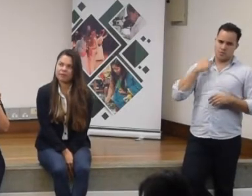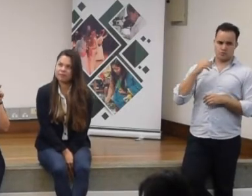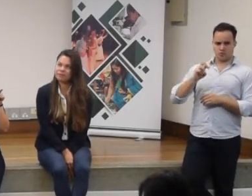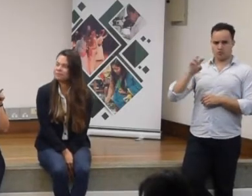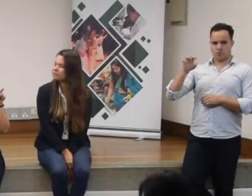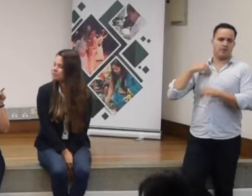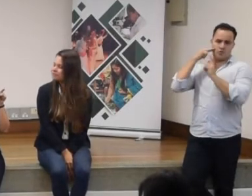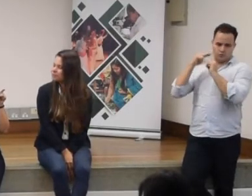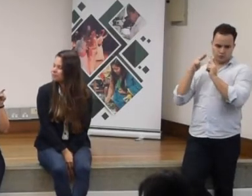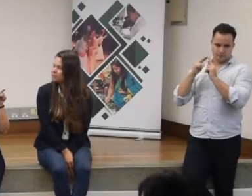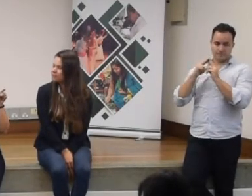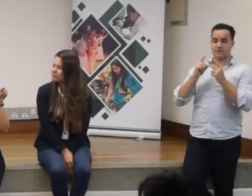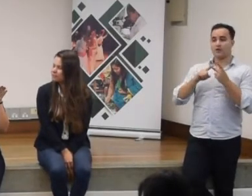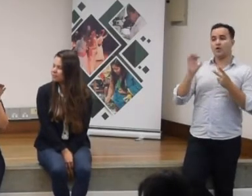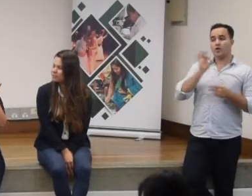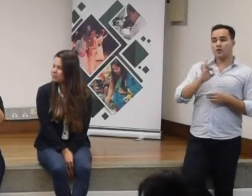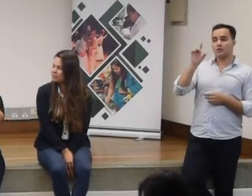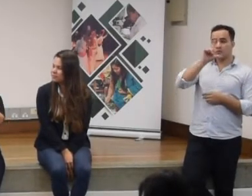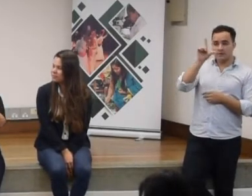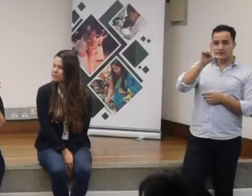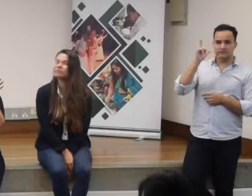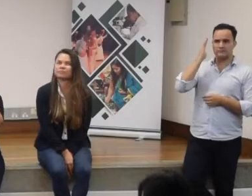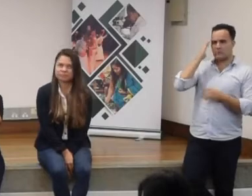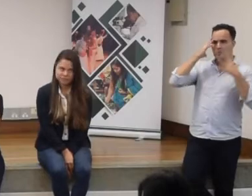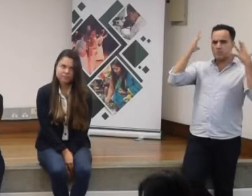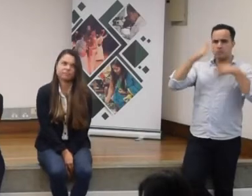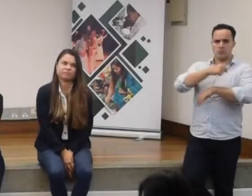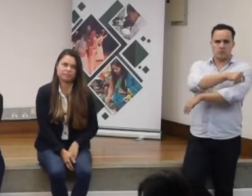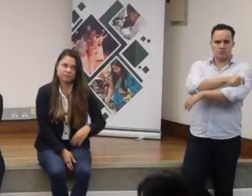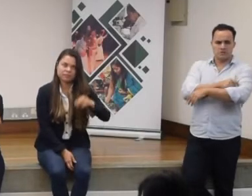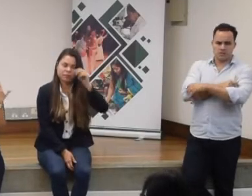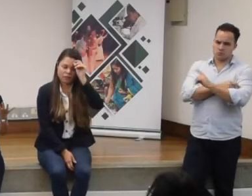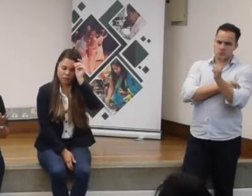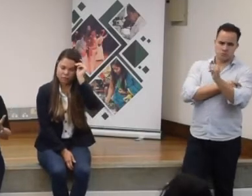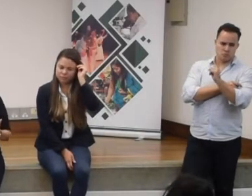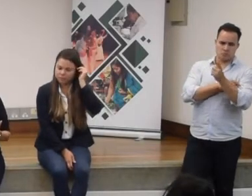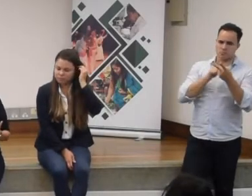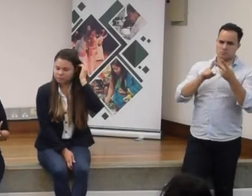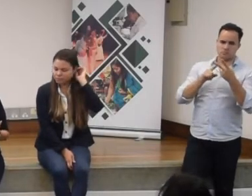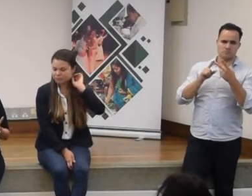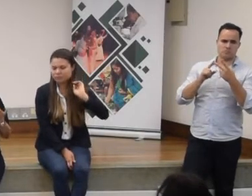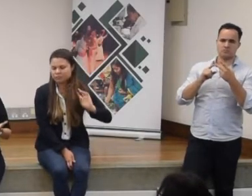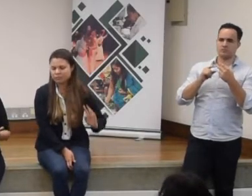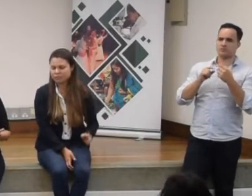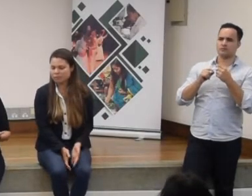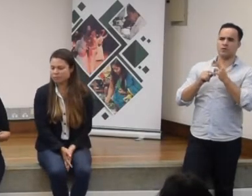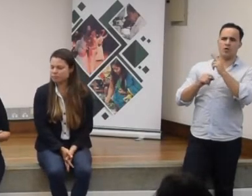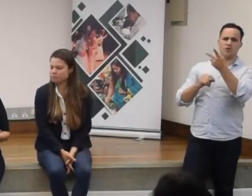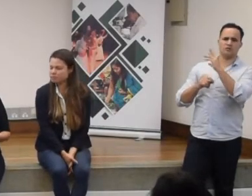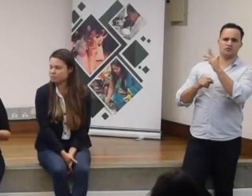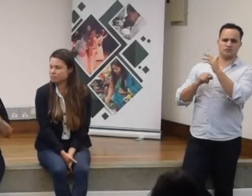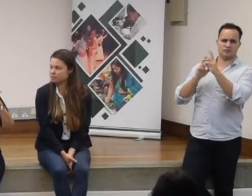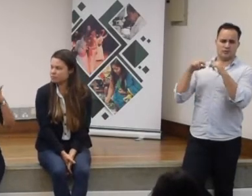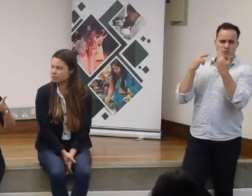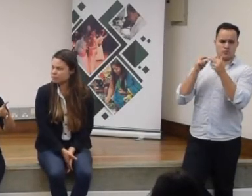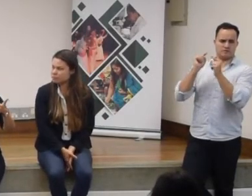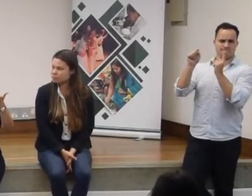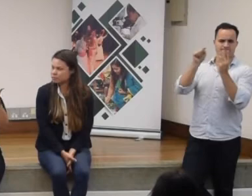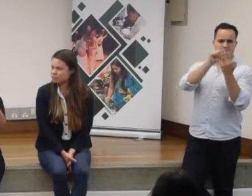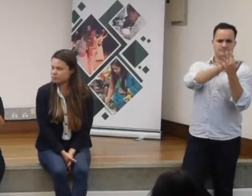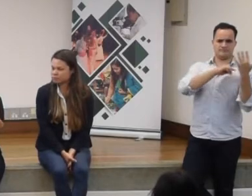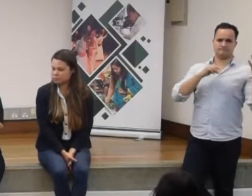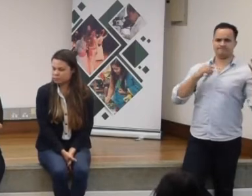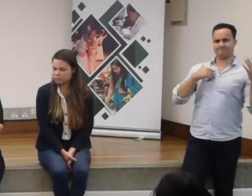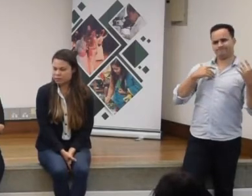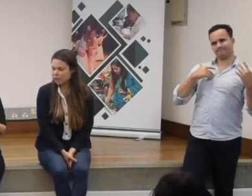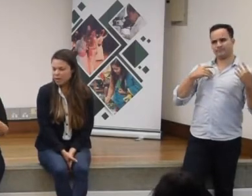lunes sabemos que no están con los comités o los colectivos académicos administrativos, pero